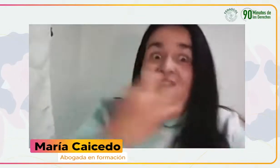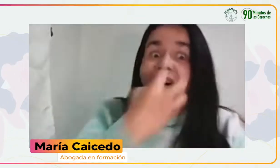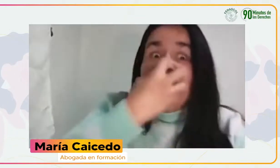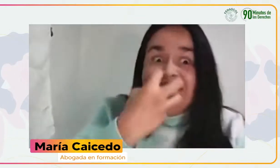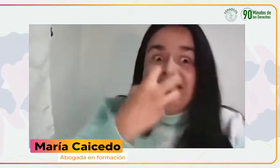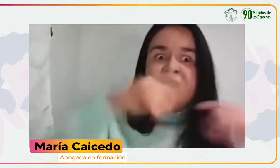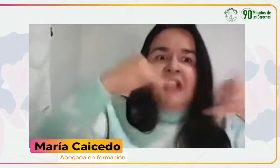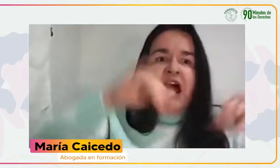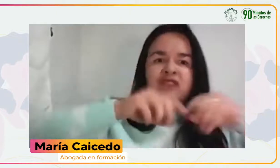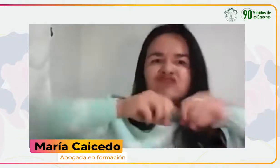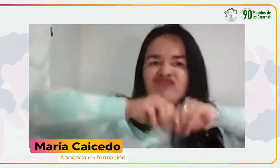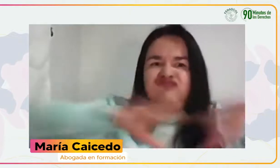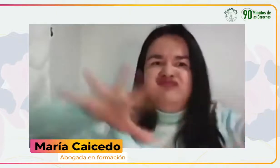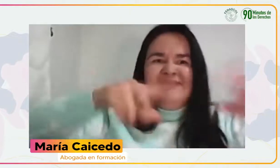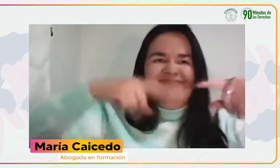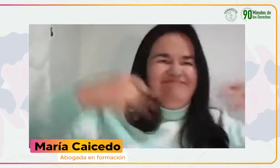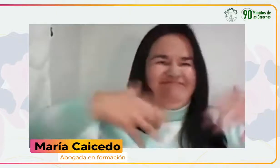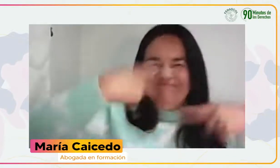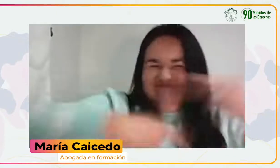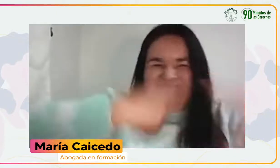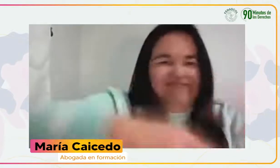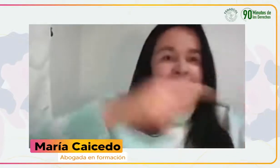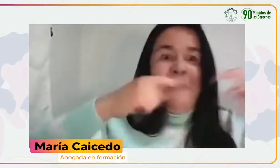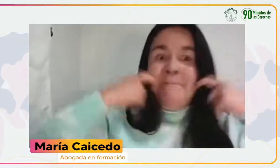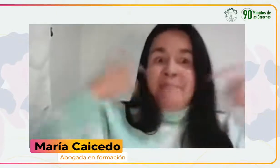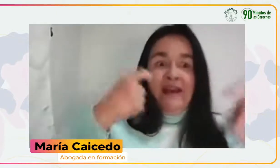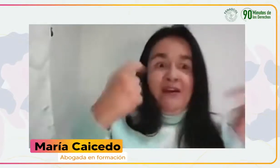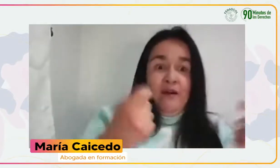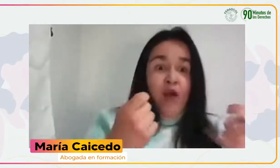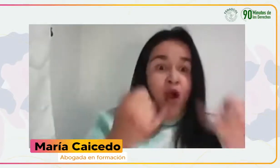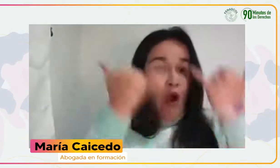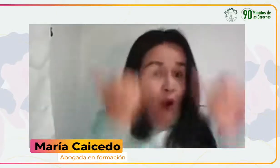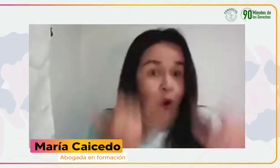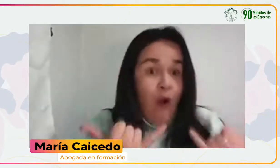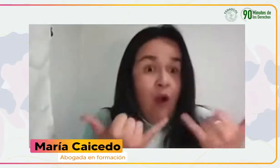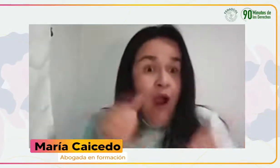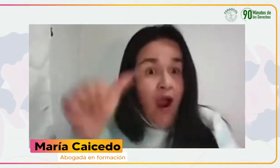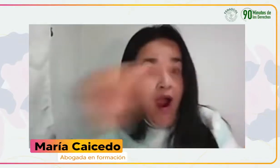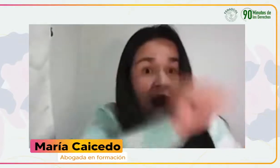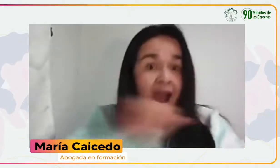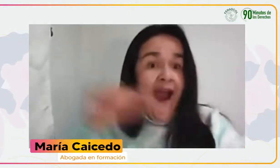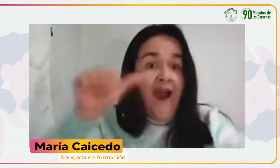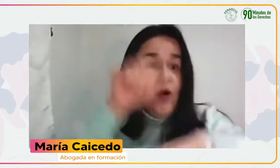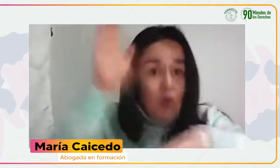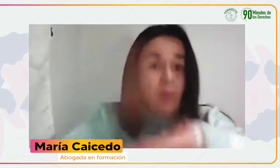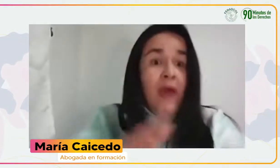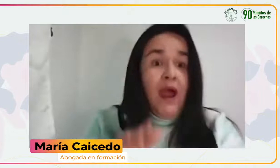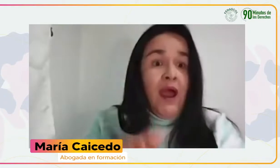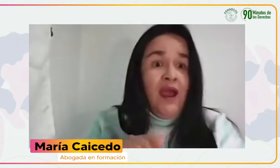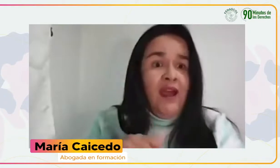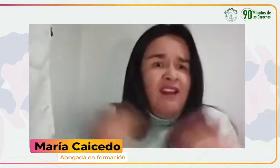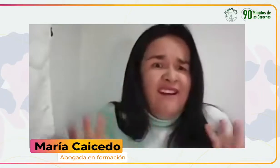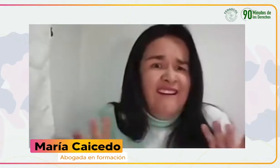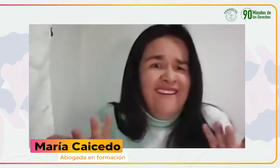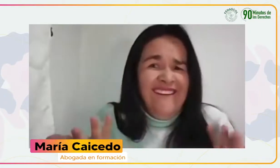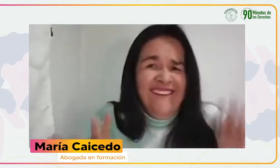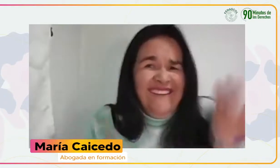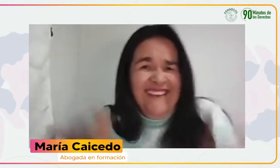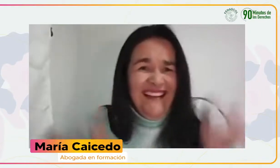el fruto prohibido, y eso hace relación a que ahí empiezan como a desplegarse todos los pecados, y